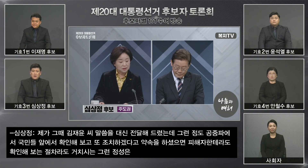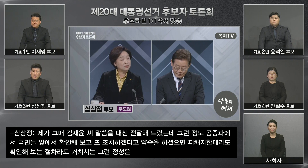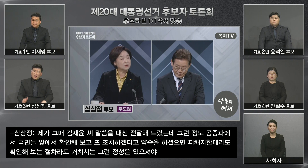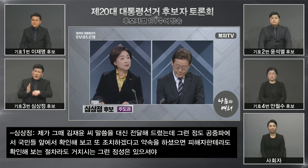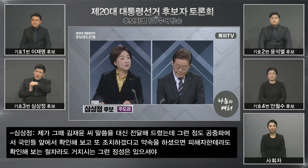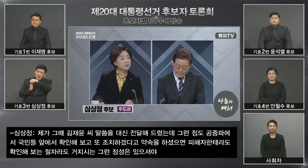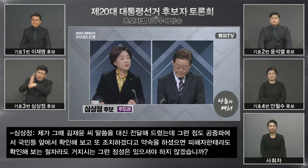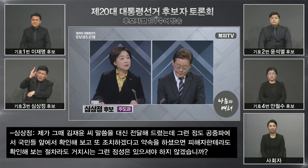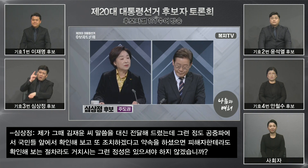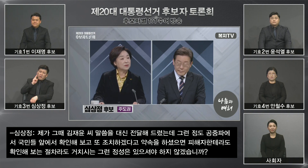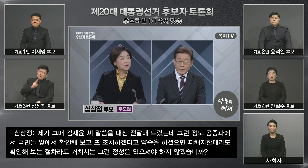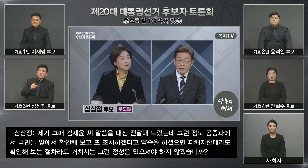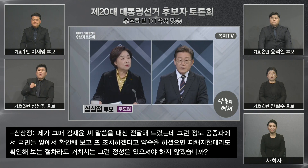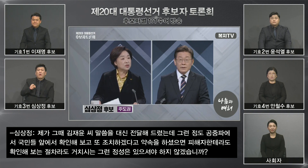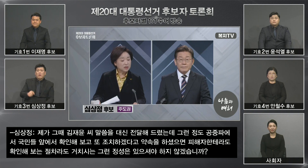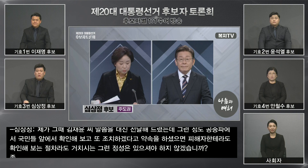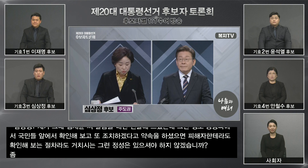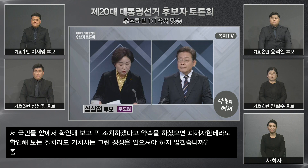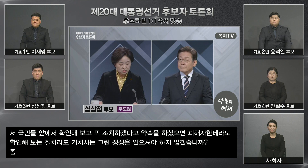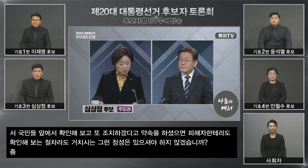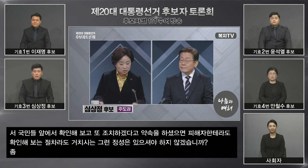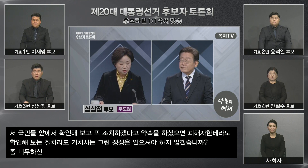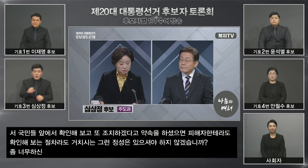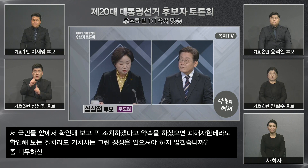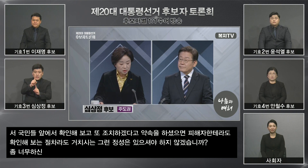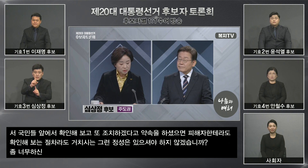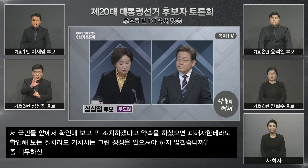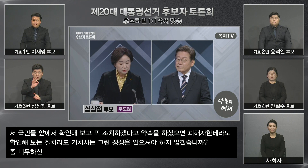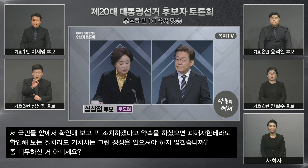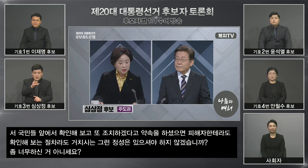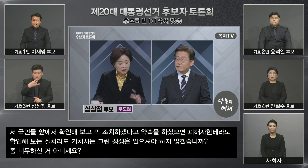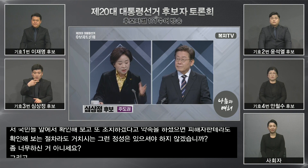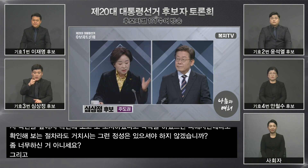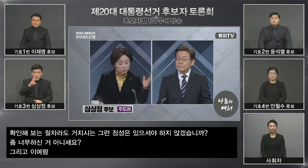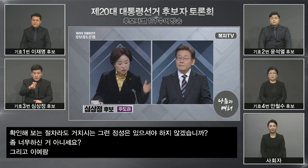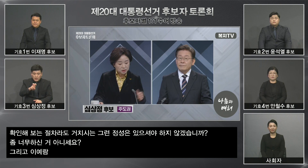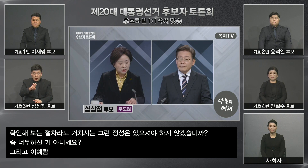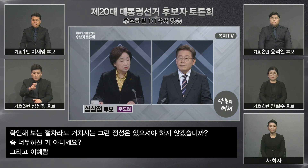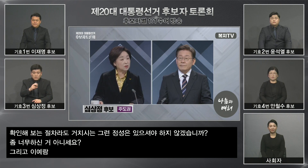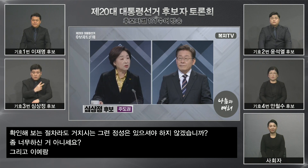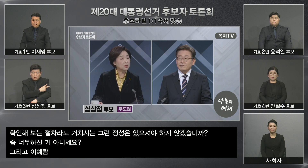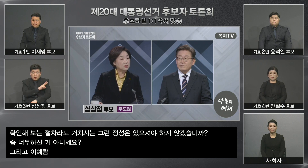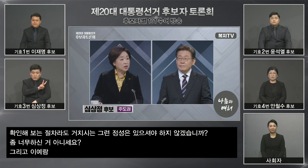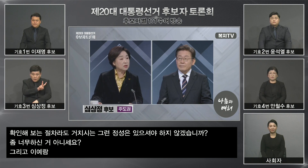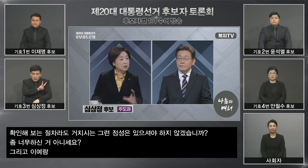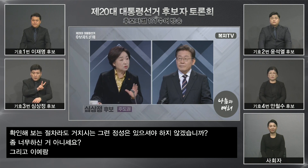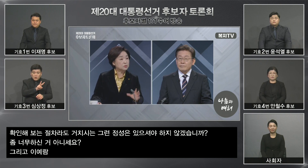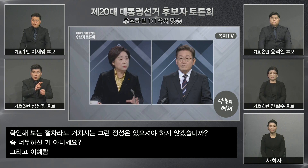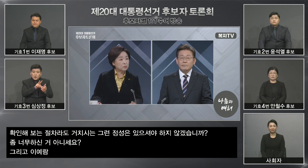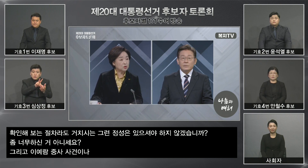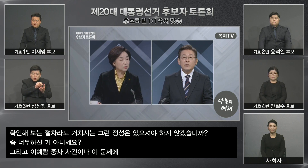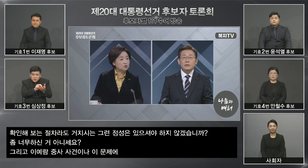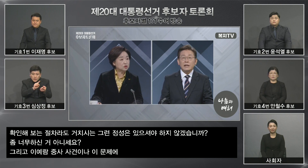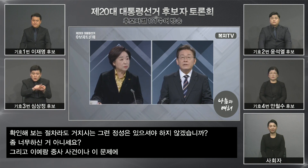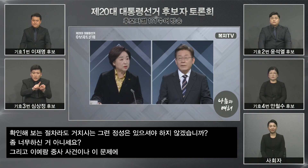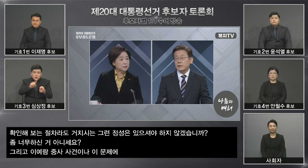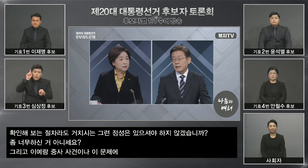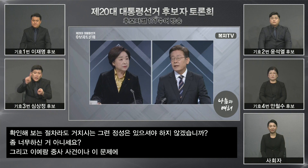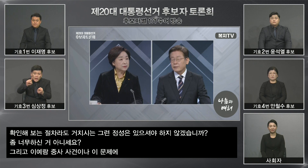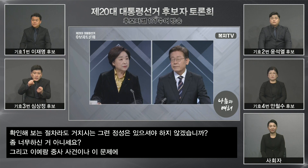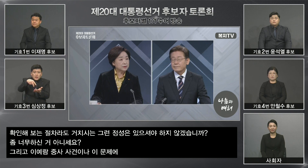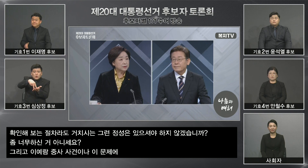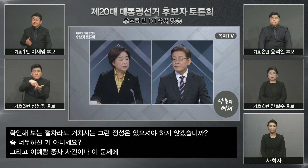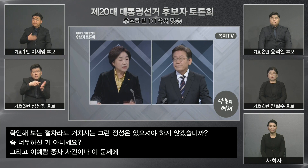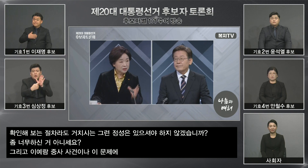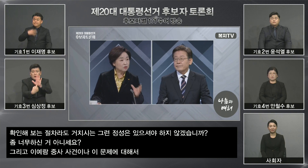거 아니세요? 그리고 이해람 중사건이나 이 문제에 대해서 내일이라도 입장 표명을 좀 저는 해주시기 찬성합니다.